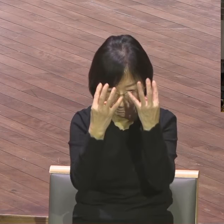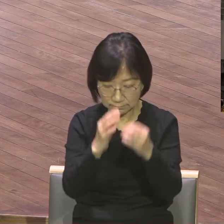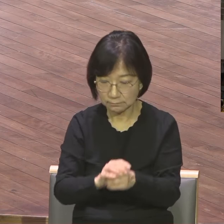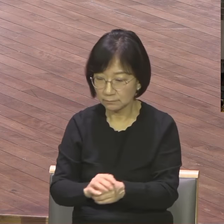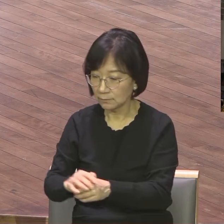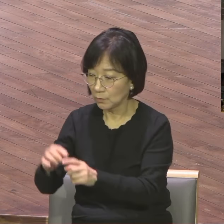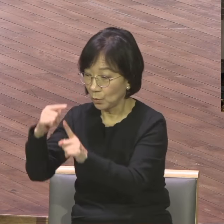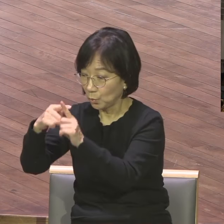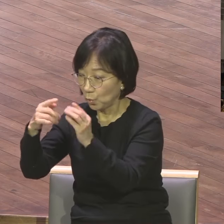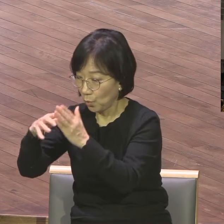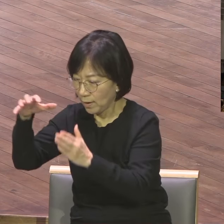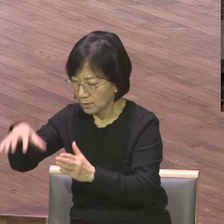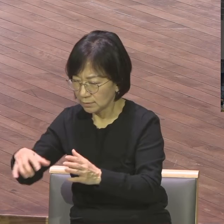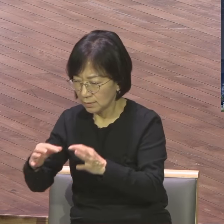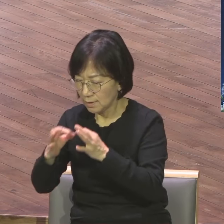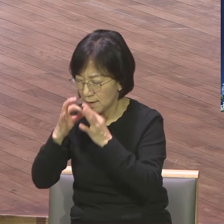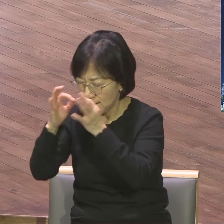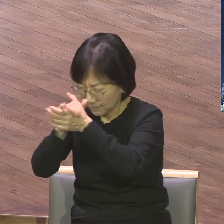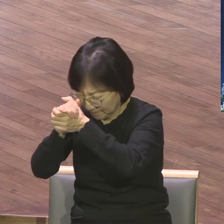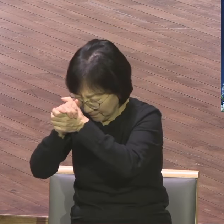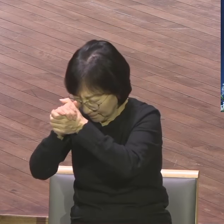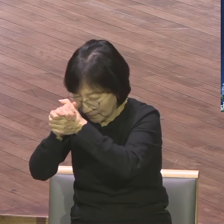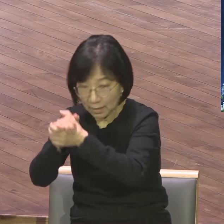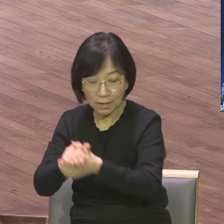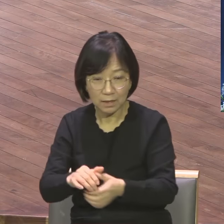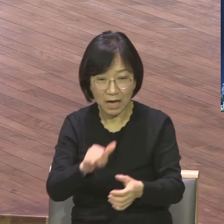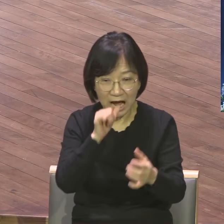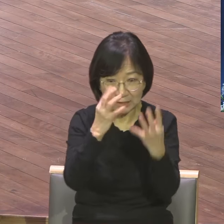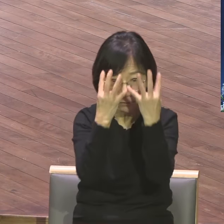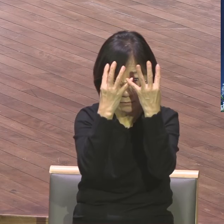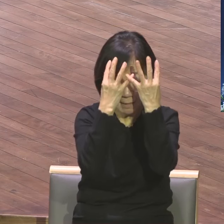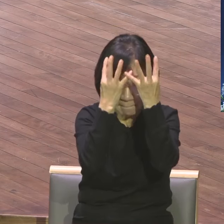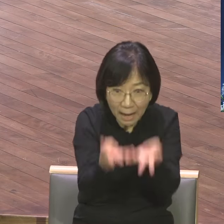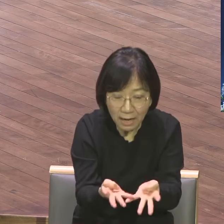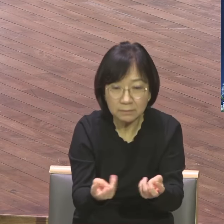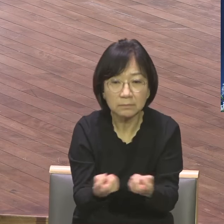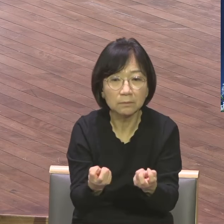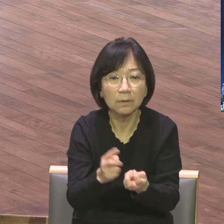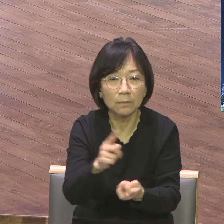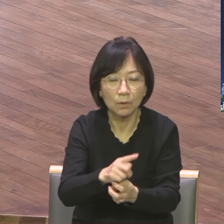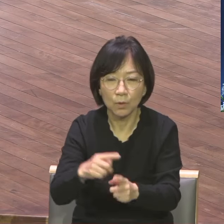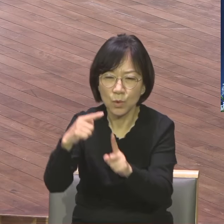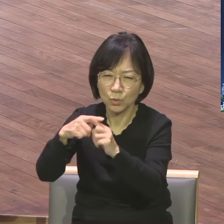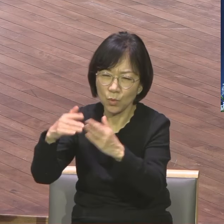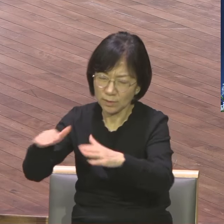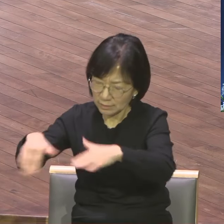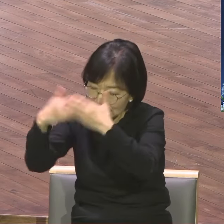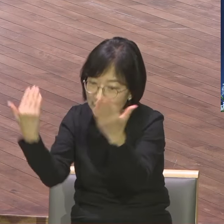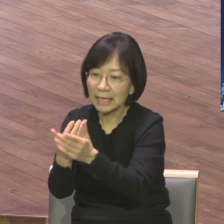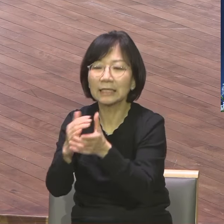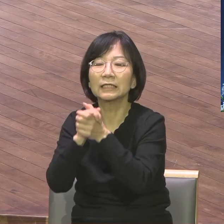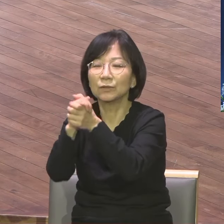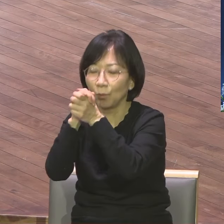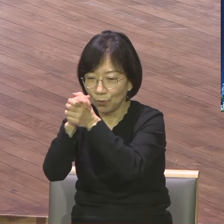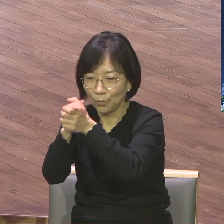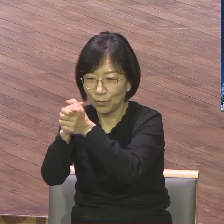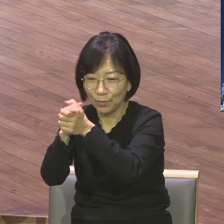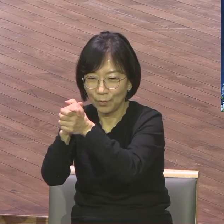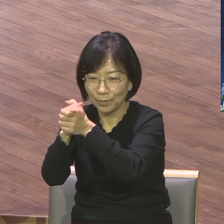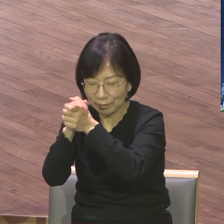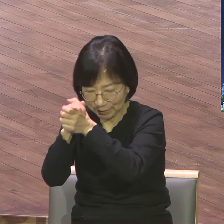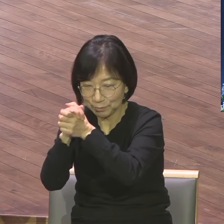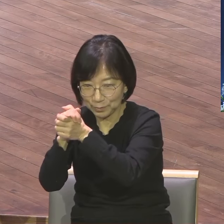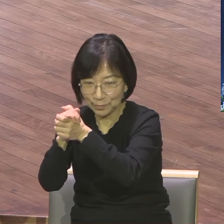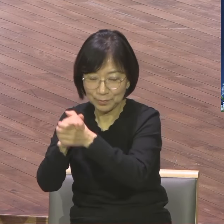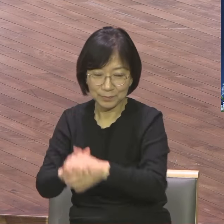기도하더라. 굳게 닫힌 옥문을 여는 열쇠는 온 교회가 기도하는 것입니다. 스타트만 2025에 대한